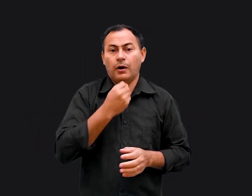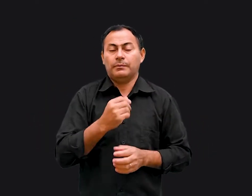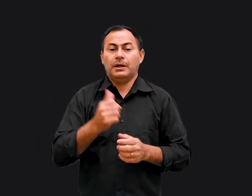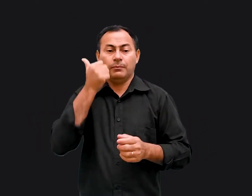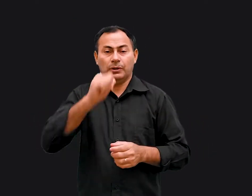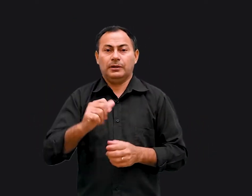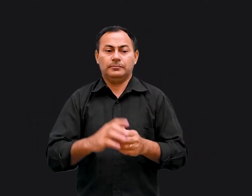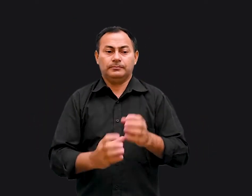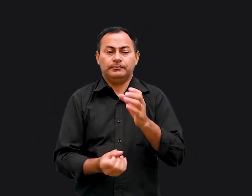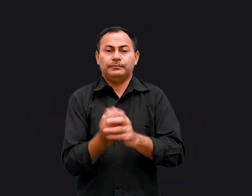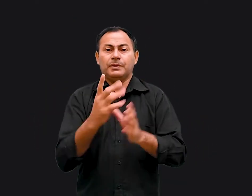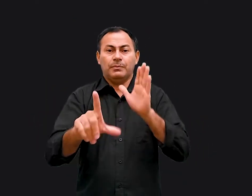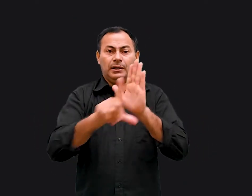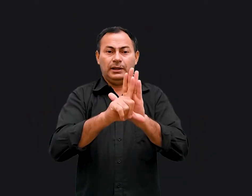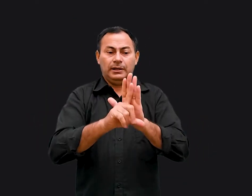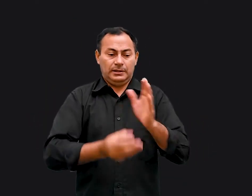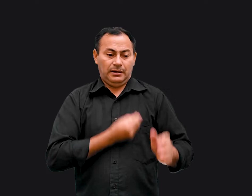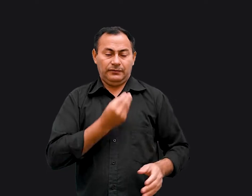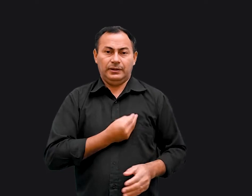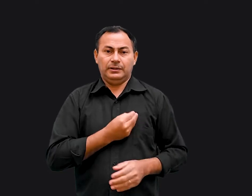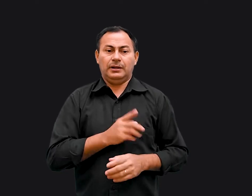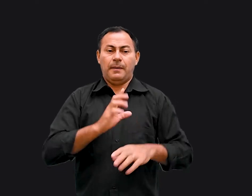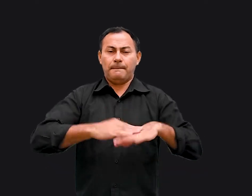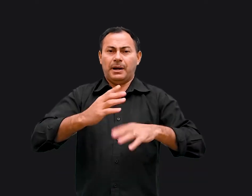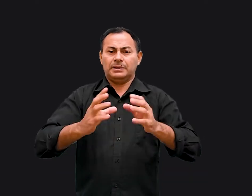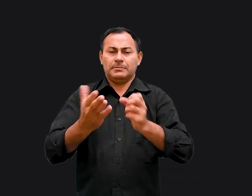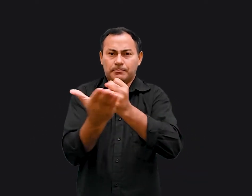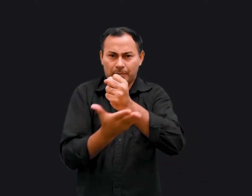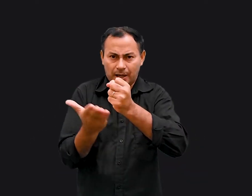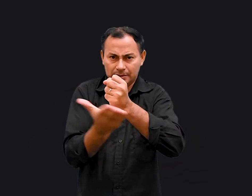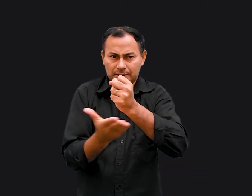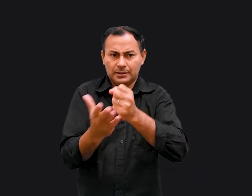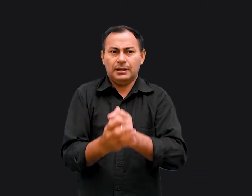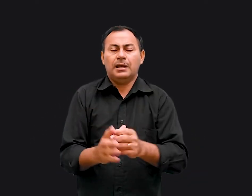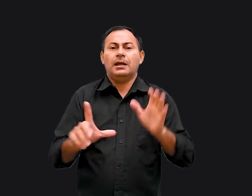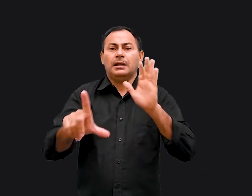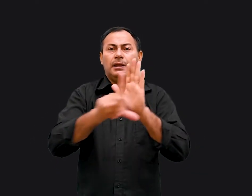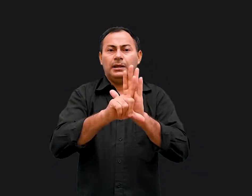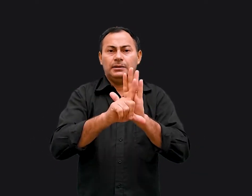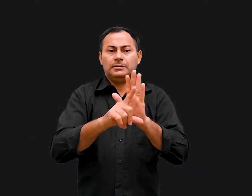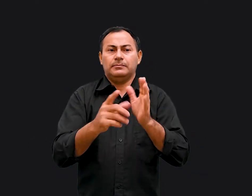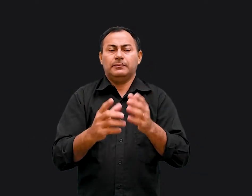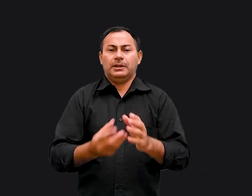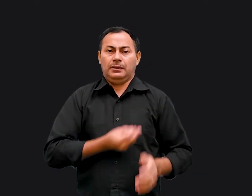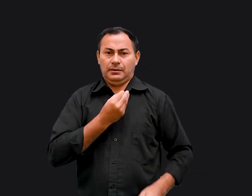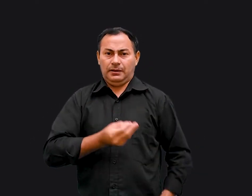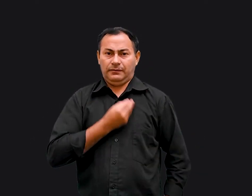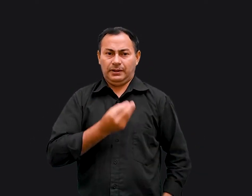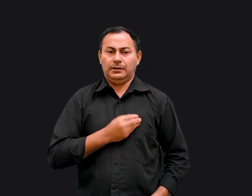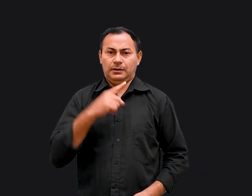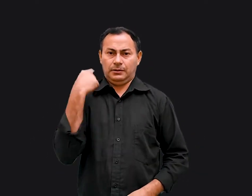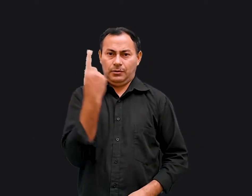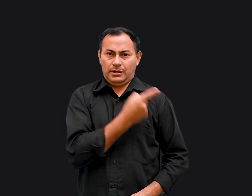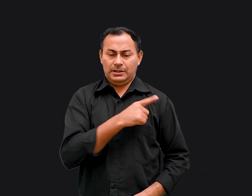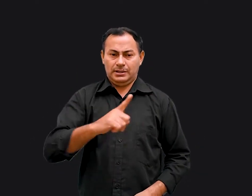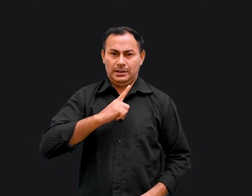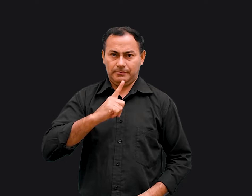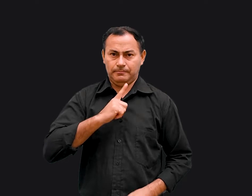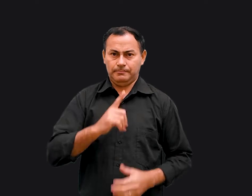ele instituiu uma lei da vida, que é uma das mais básicas leis da vida que nós temos.